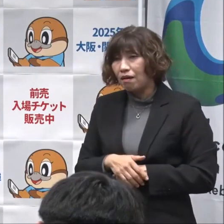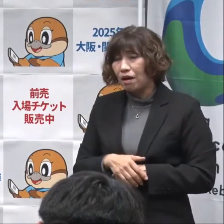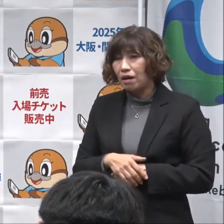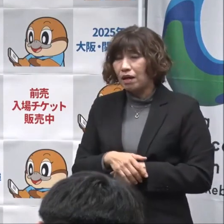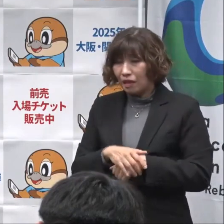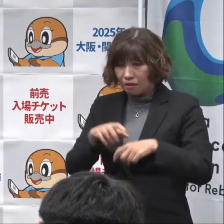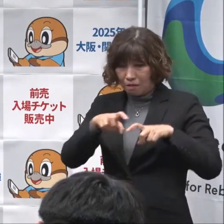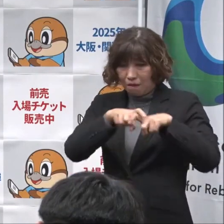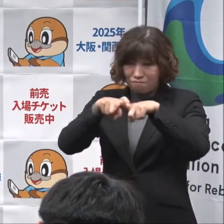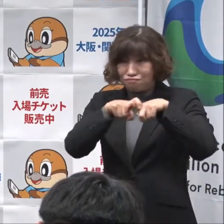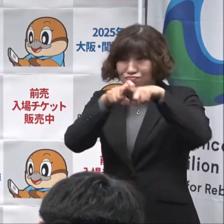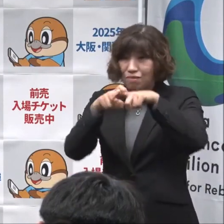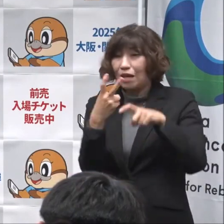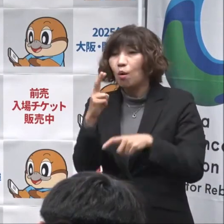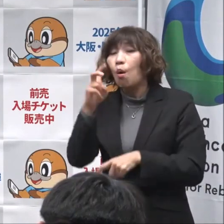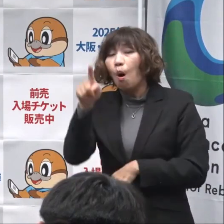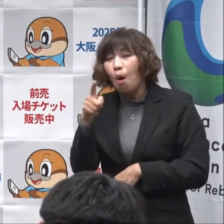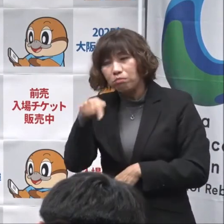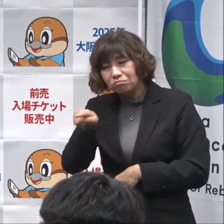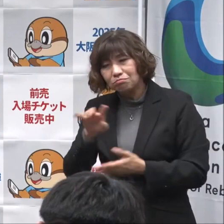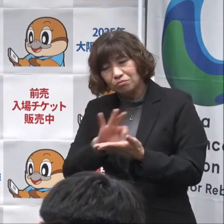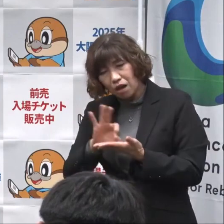そうだと思うんですけど、そういった